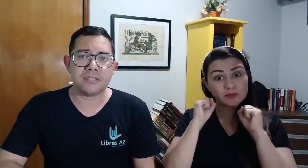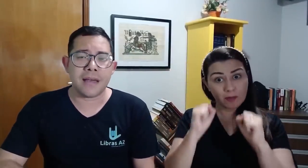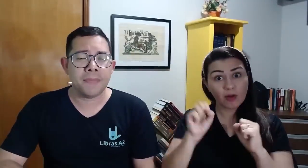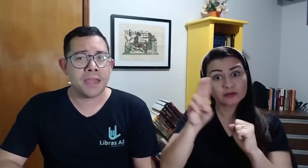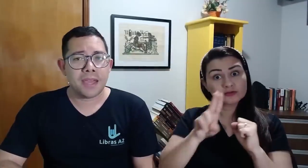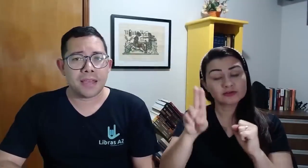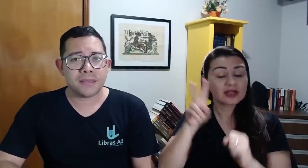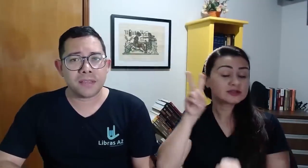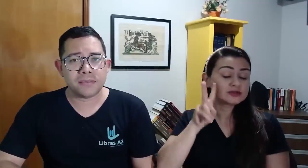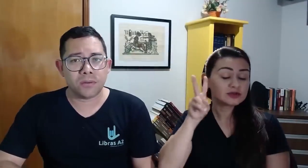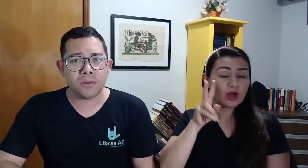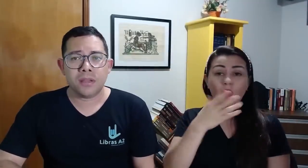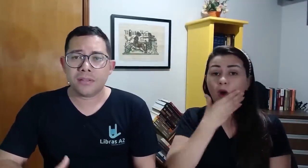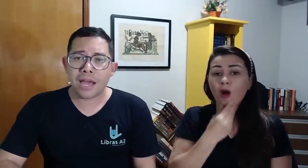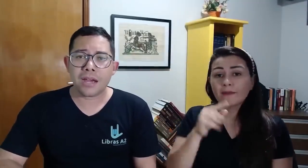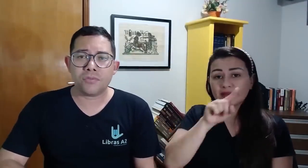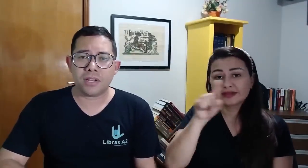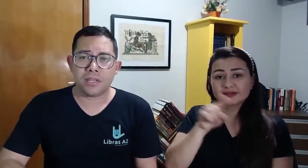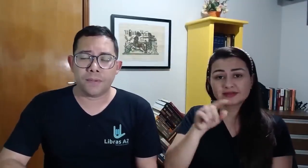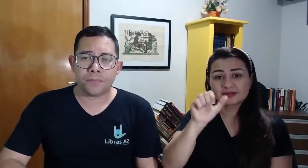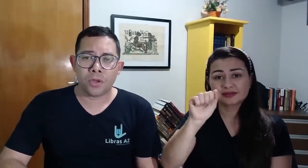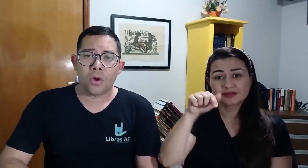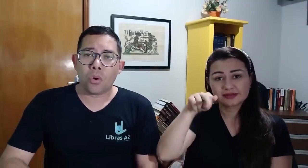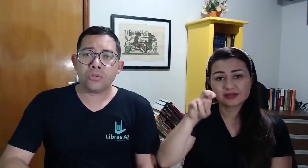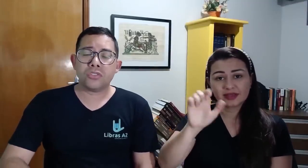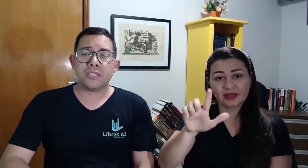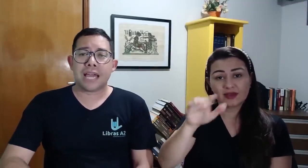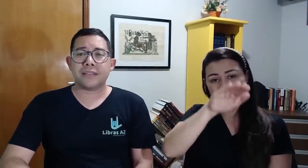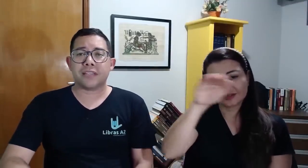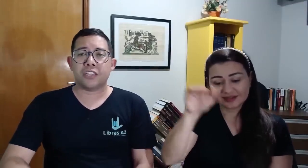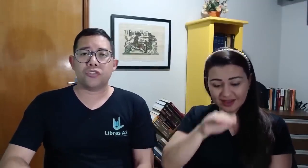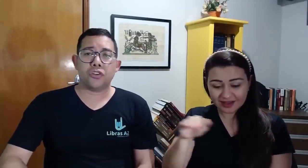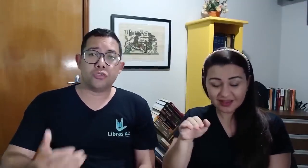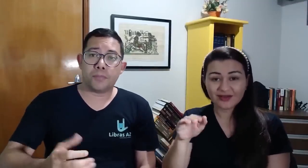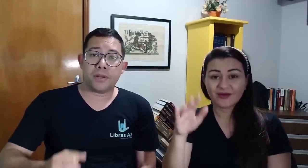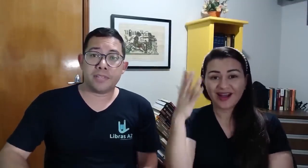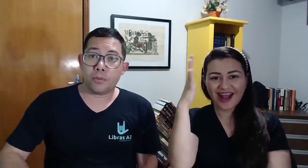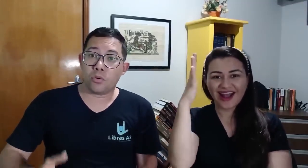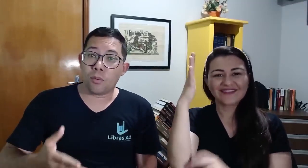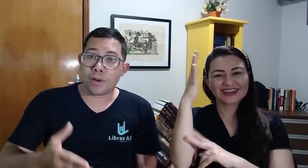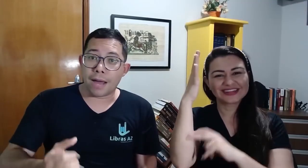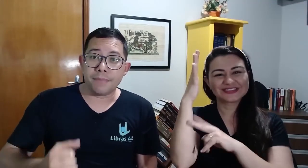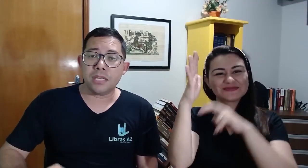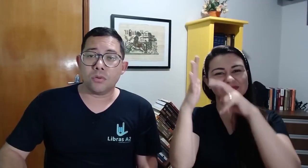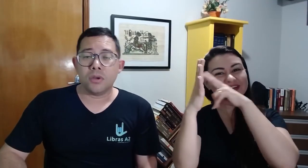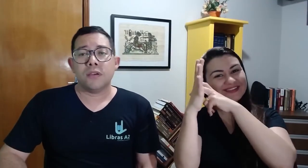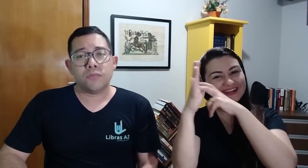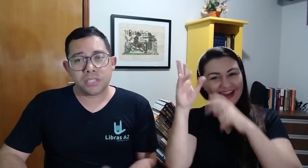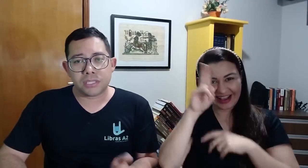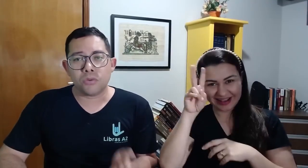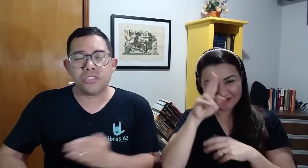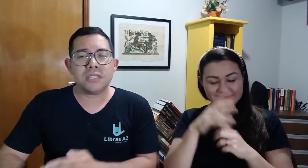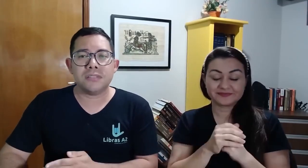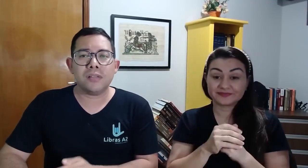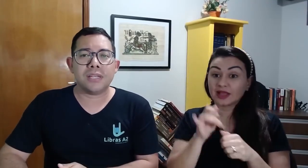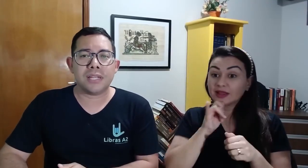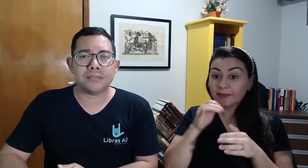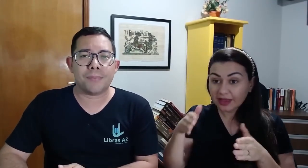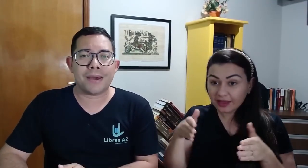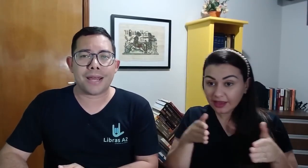utilizar essa questão da árvore aqui. Outros sinais que a gente utilizou, por exemplo, como caminho, você está utilizando aqui nessa